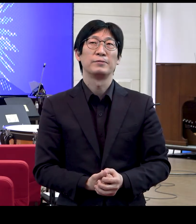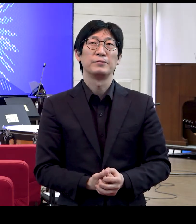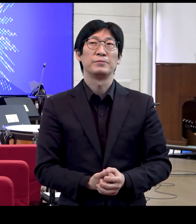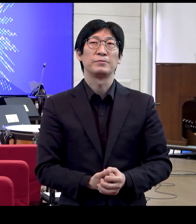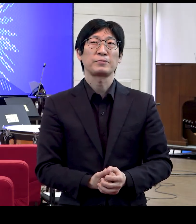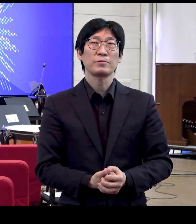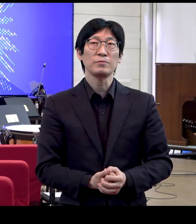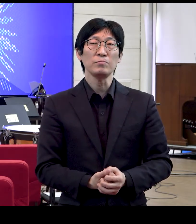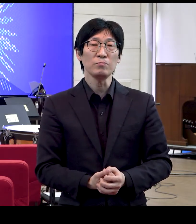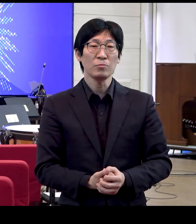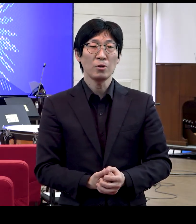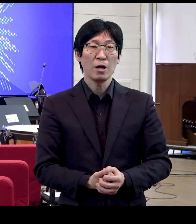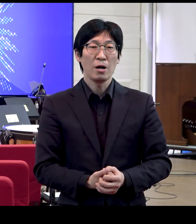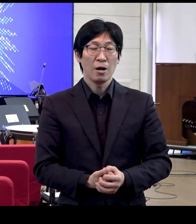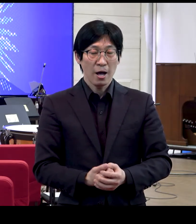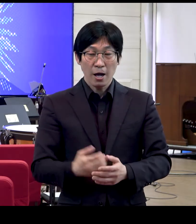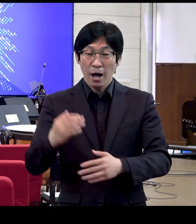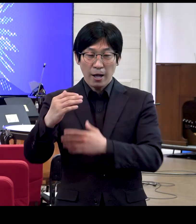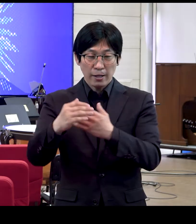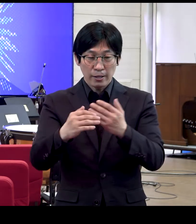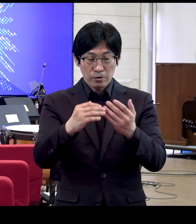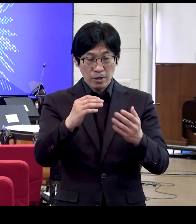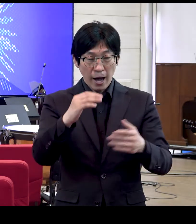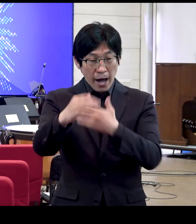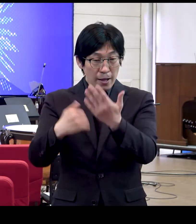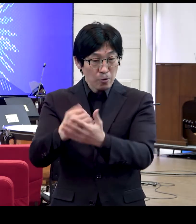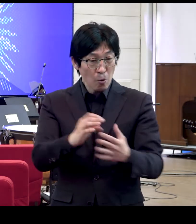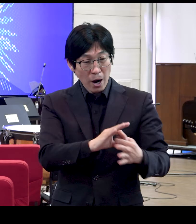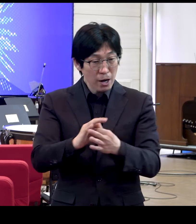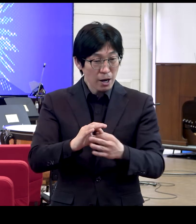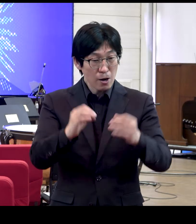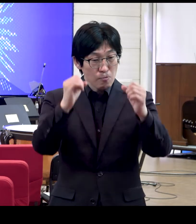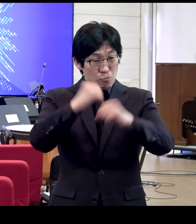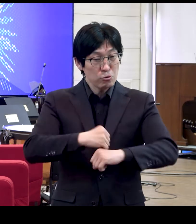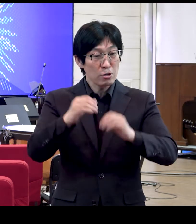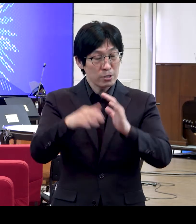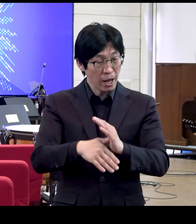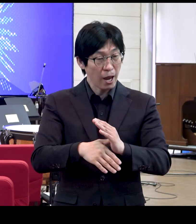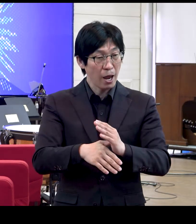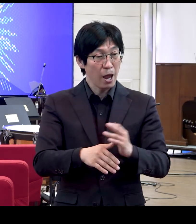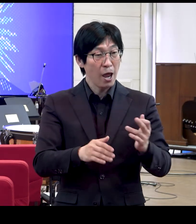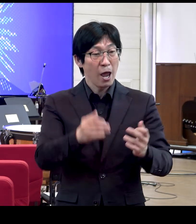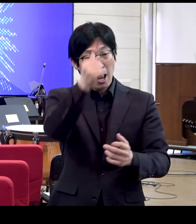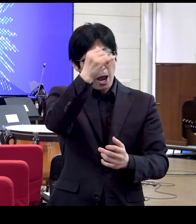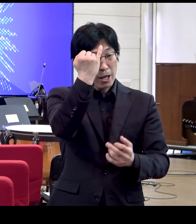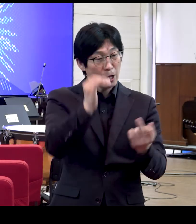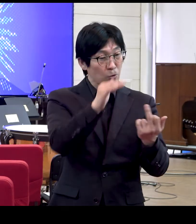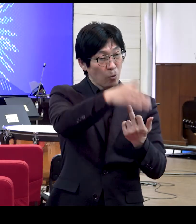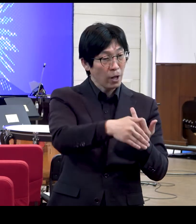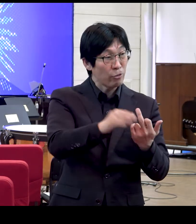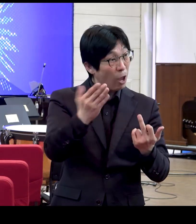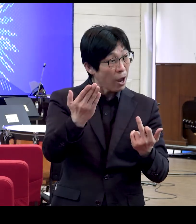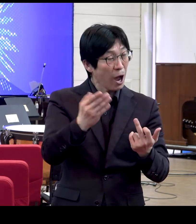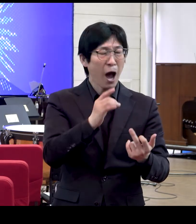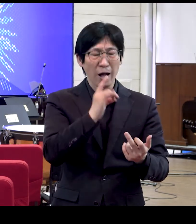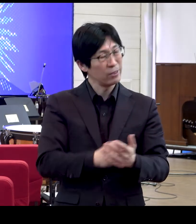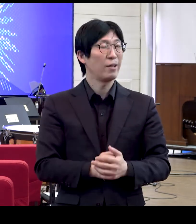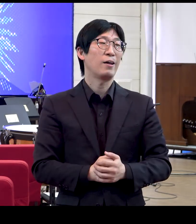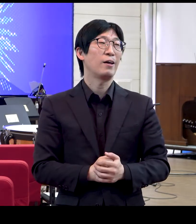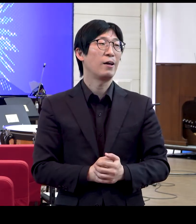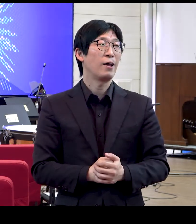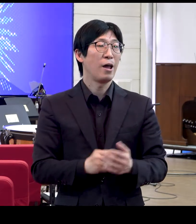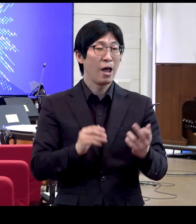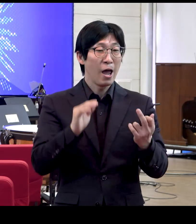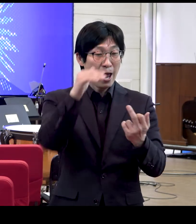제 아무리 다른 게 좋아도요, 하나님과 관계가 망가지면요, 그것은 에덴일 수가 없습니다. 하나님과 관계를 온전히 지키지 못하면